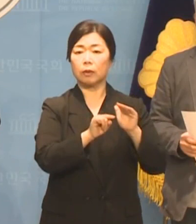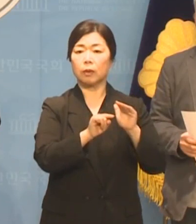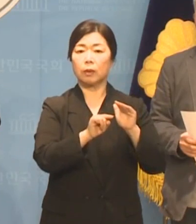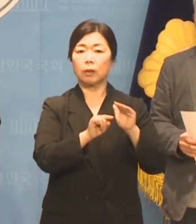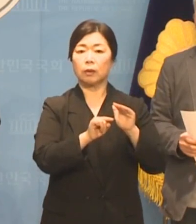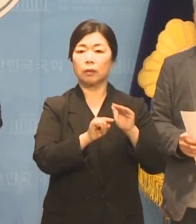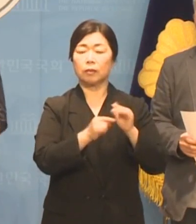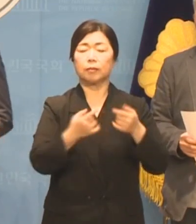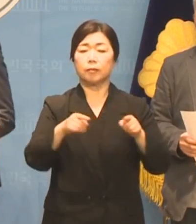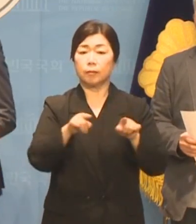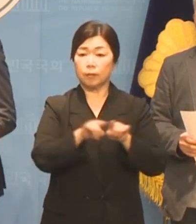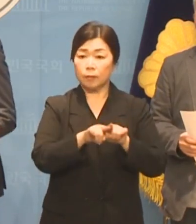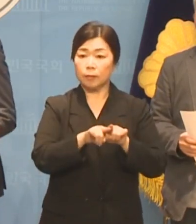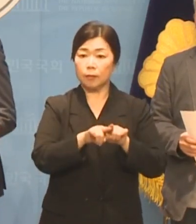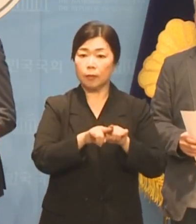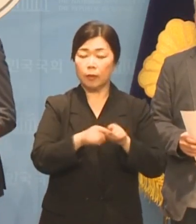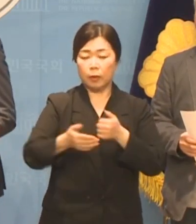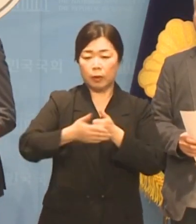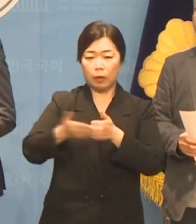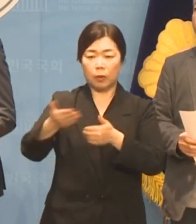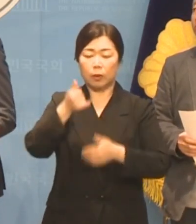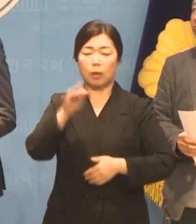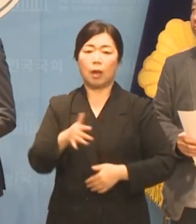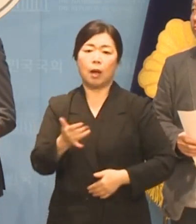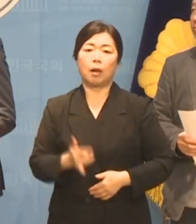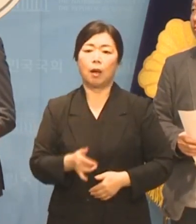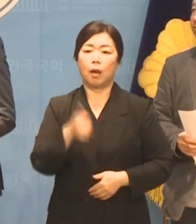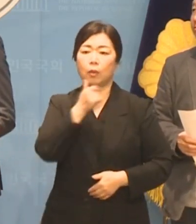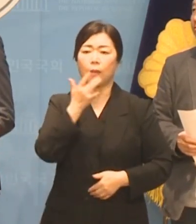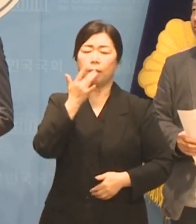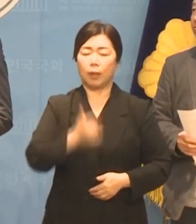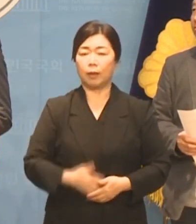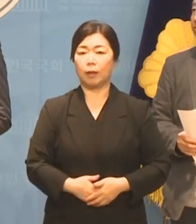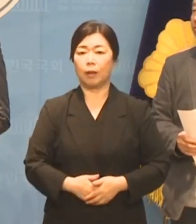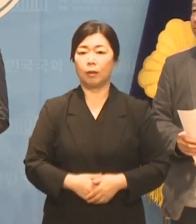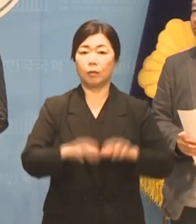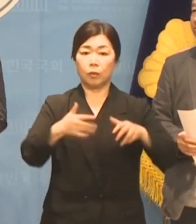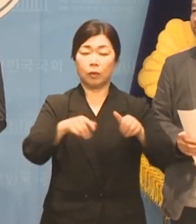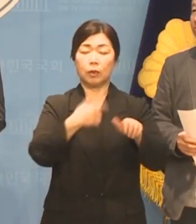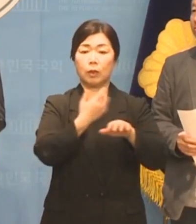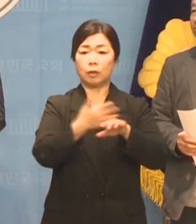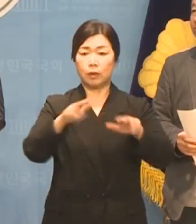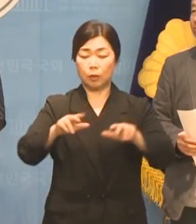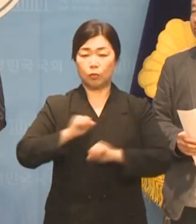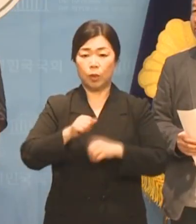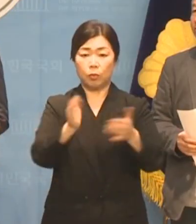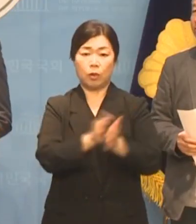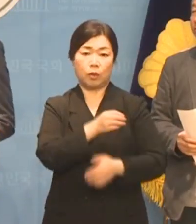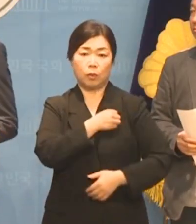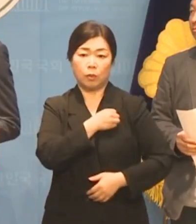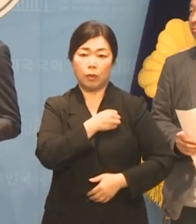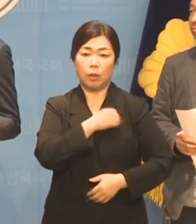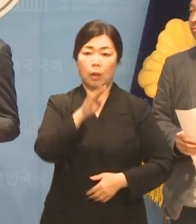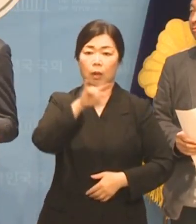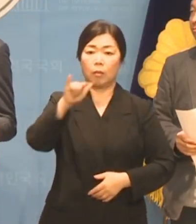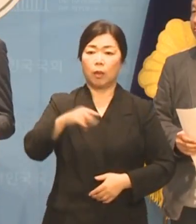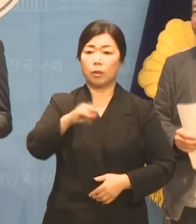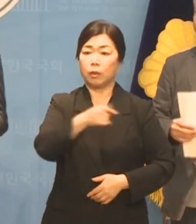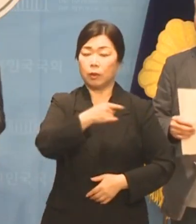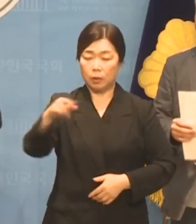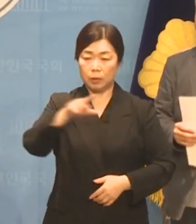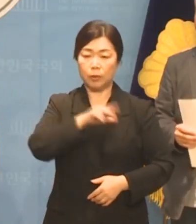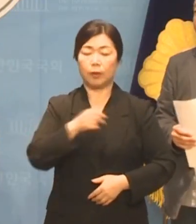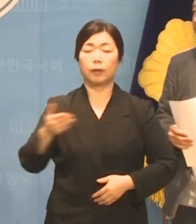쭉 같이 해주셨는데 제가 아까 소개를 빠뜨렸습니다. 우리 조국혁신당의 지금 국방위원회 소속이신 백선희 의원님